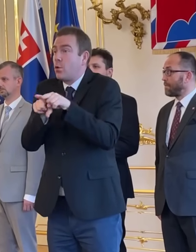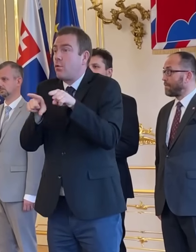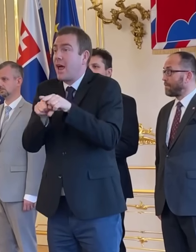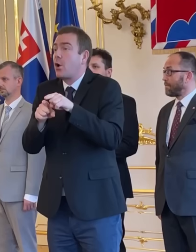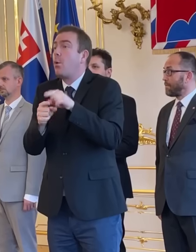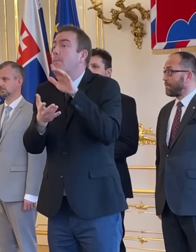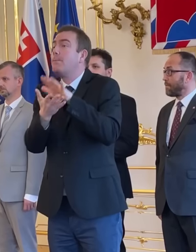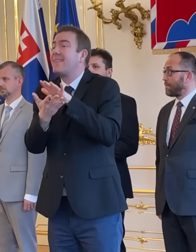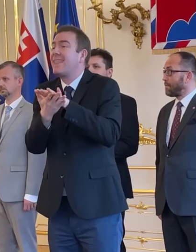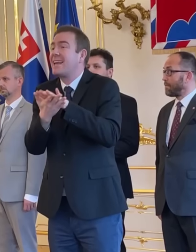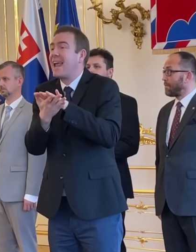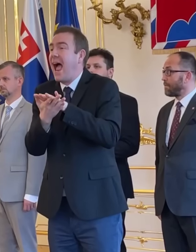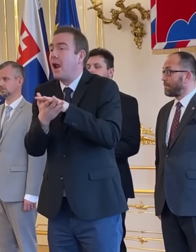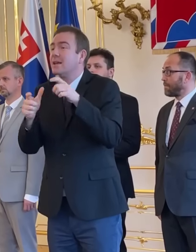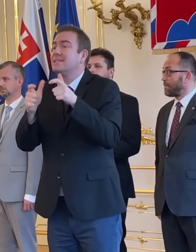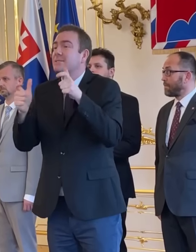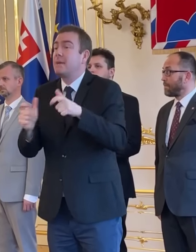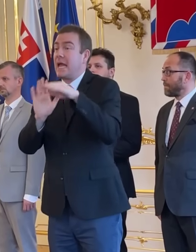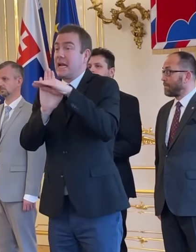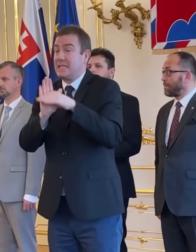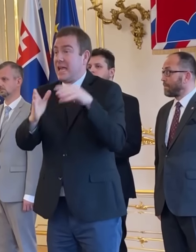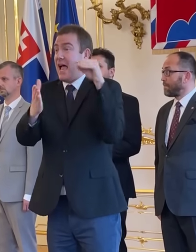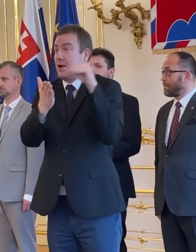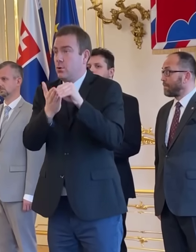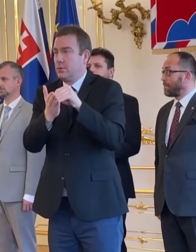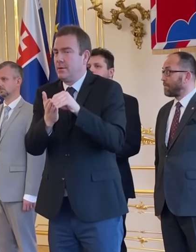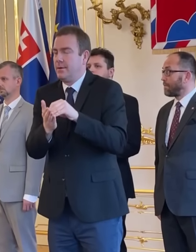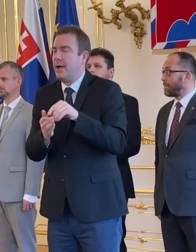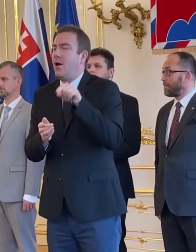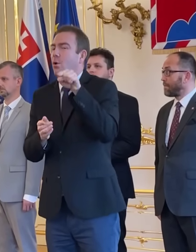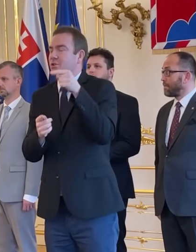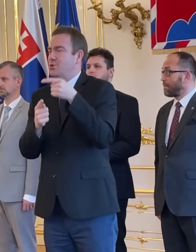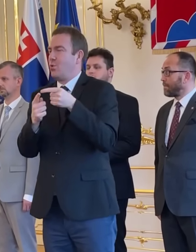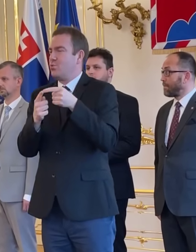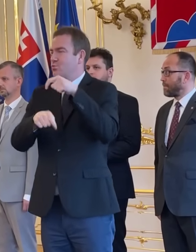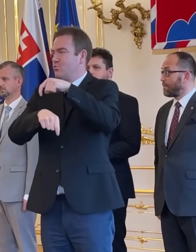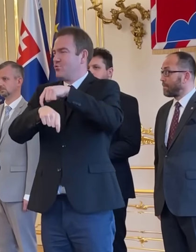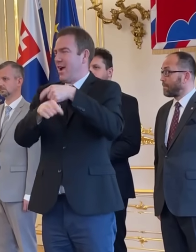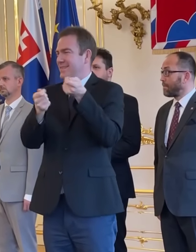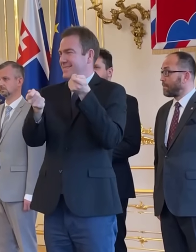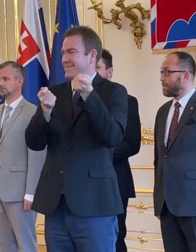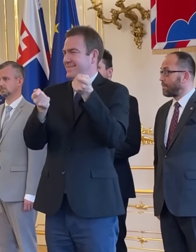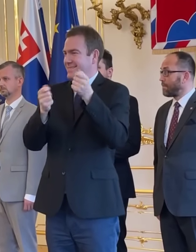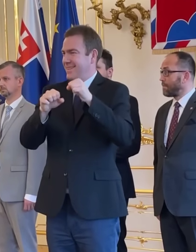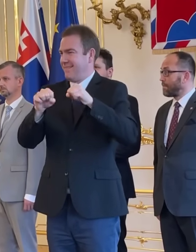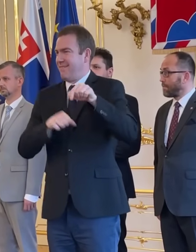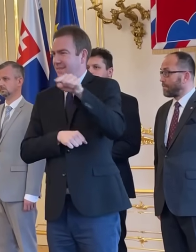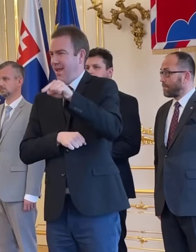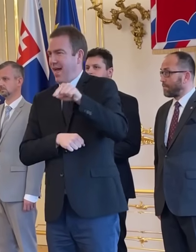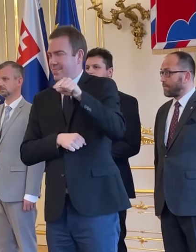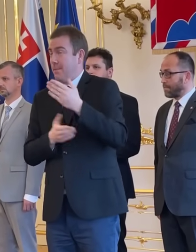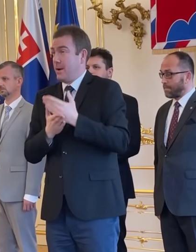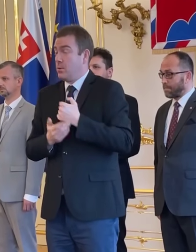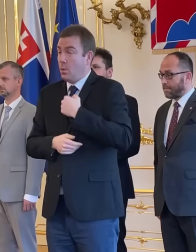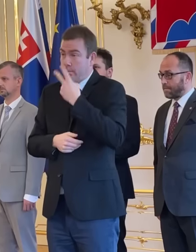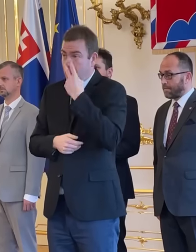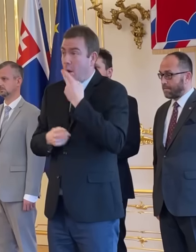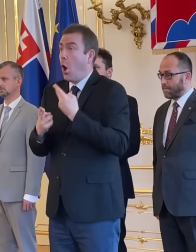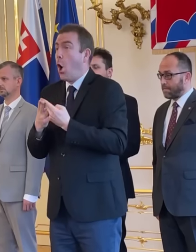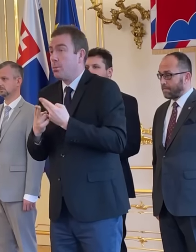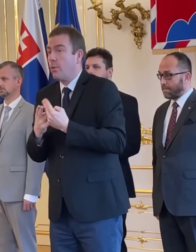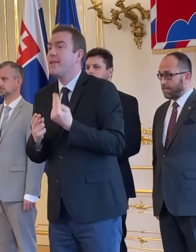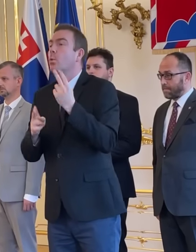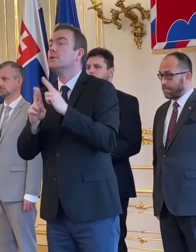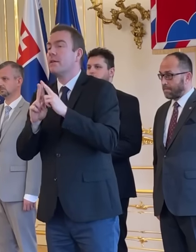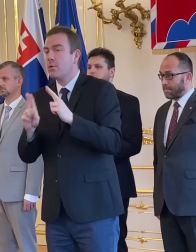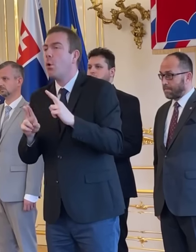Ale áno, sme v situácii, kedy tu niekto hrá o čas, takže treba rátať aj s touto eventualitou a odpoveď je, že ústavný súd